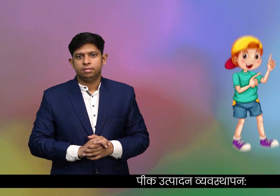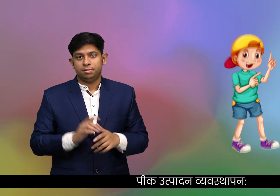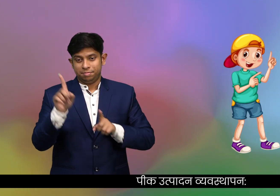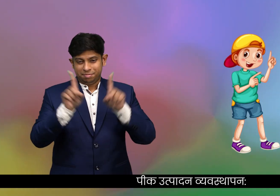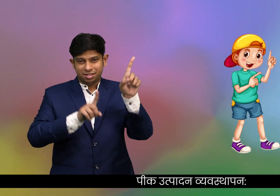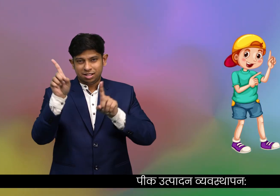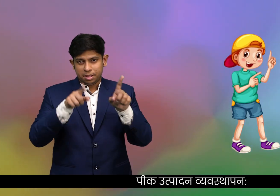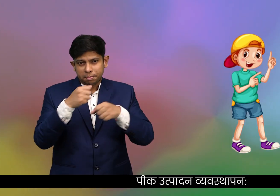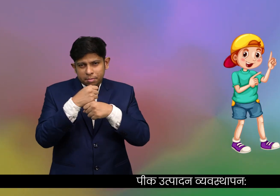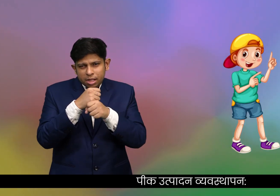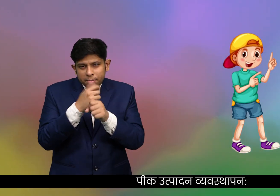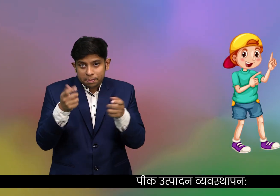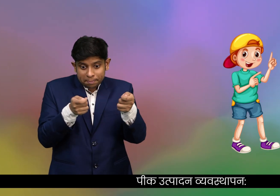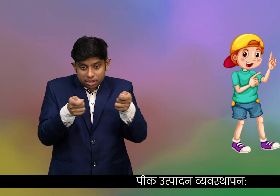पीक उत्पादन व्यवस्थापन.